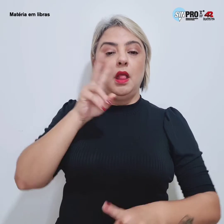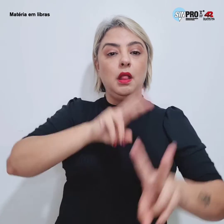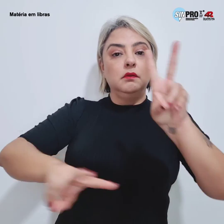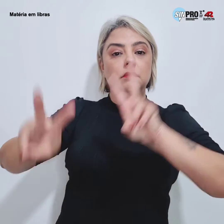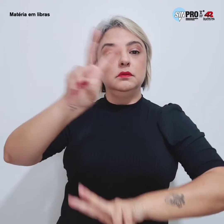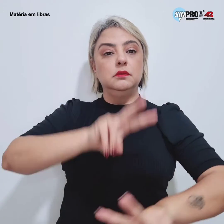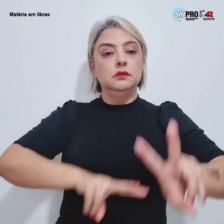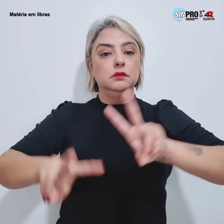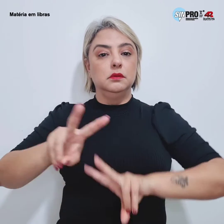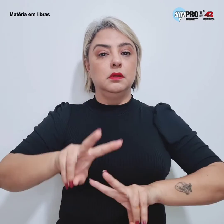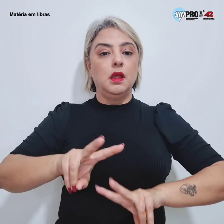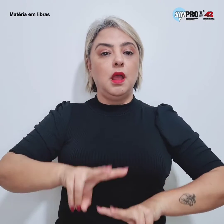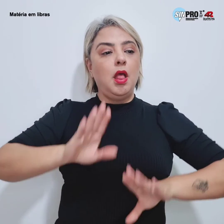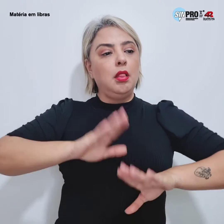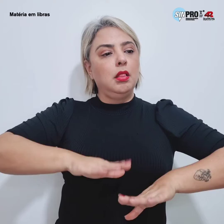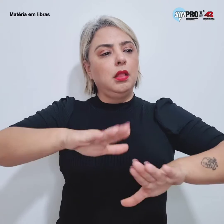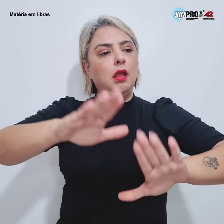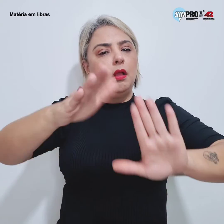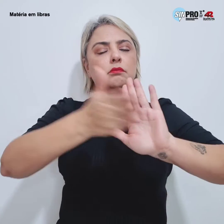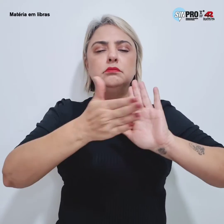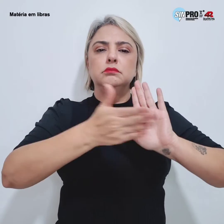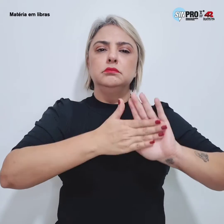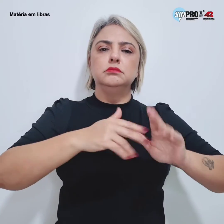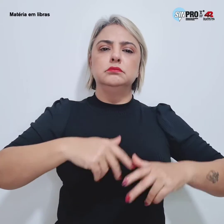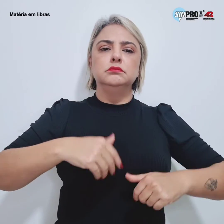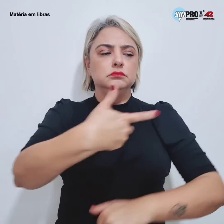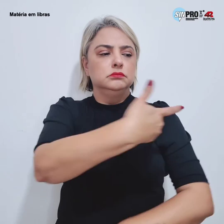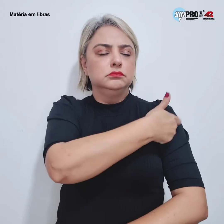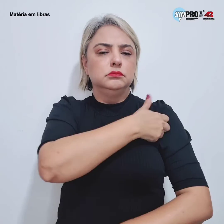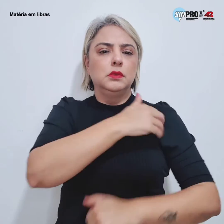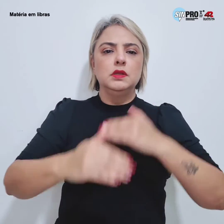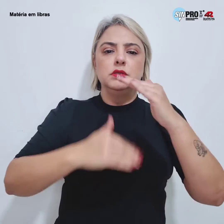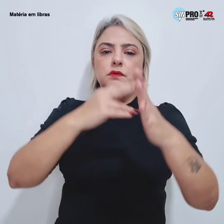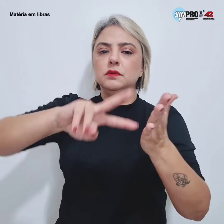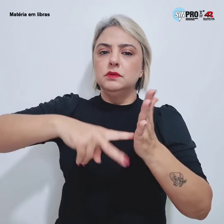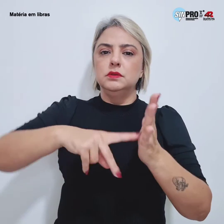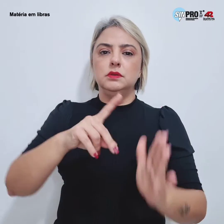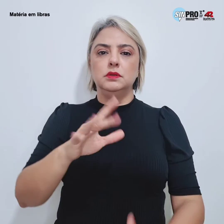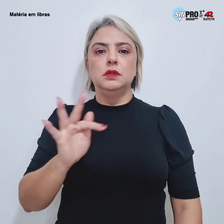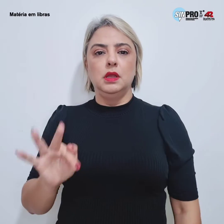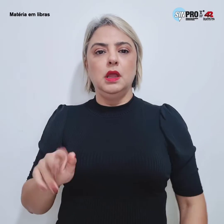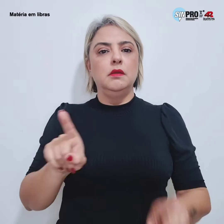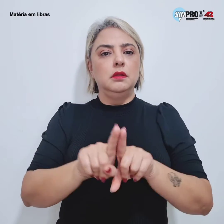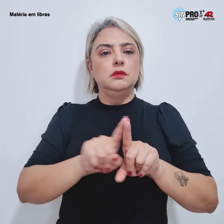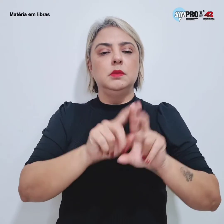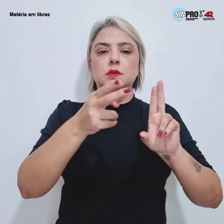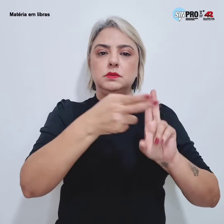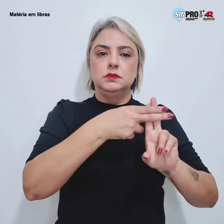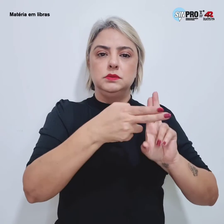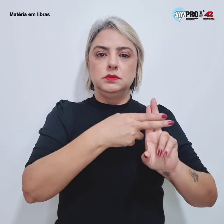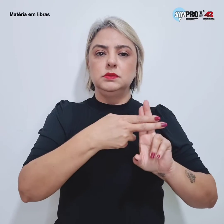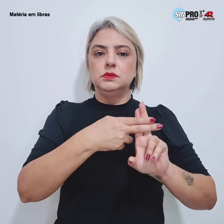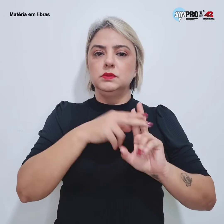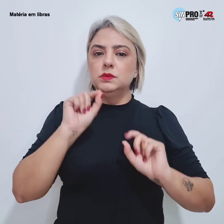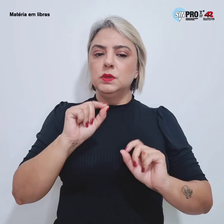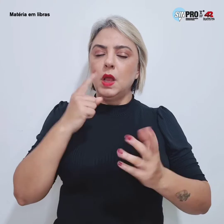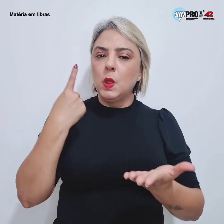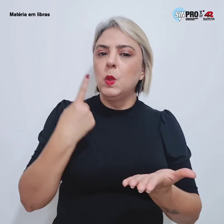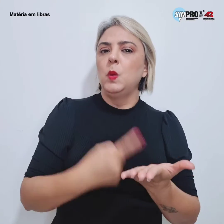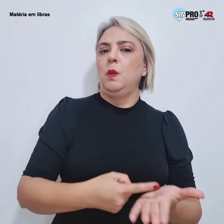Valorizar e dar visibilidade às campanhas de vacinação desenvolvidas pelo Simpro-DF e pelo SUS é